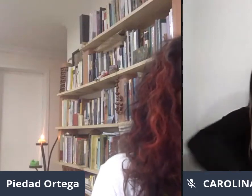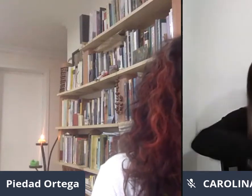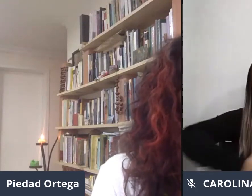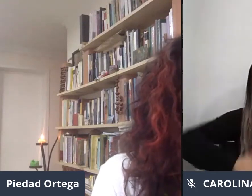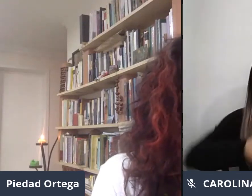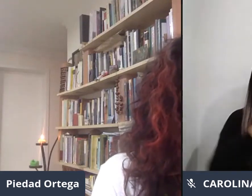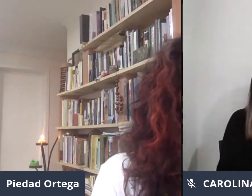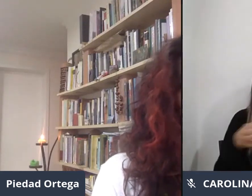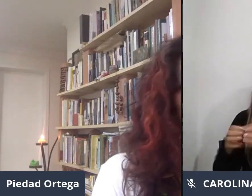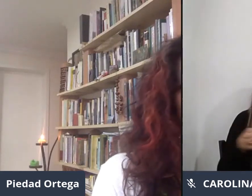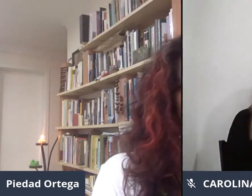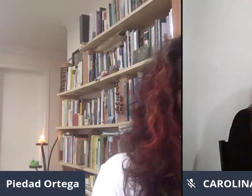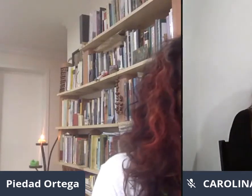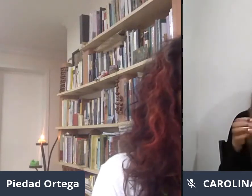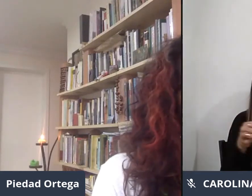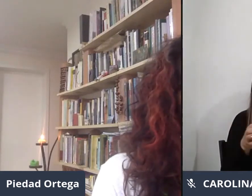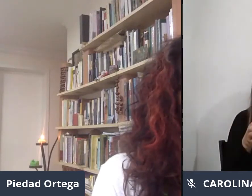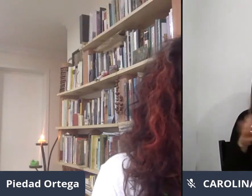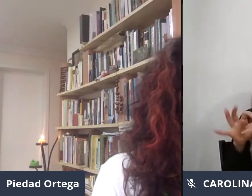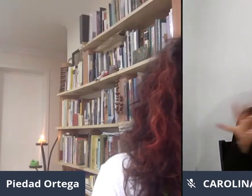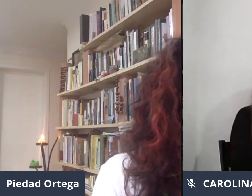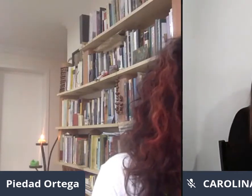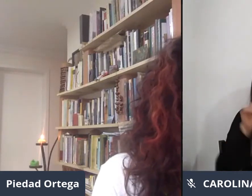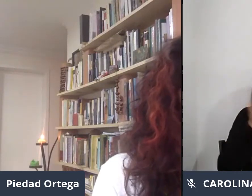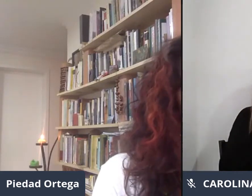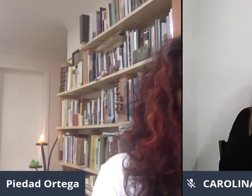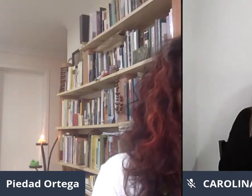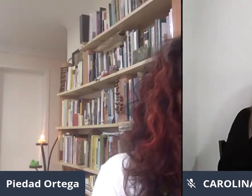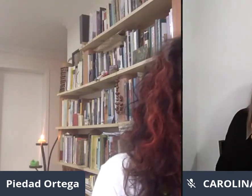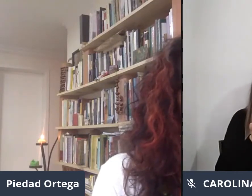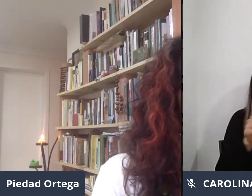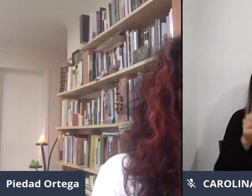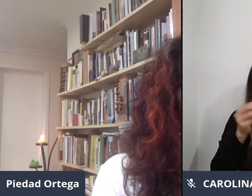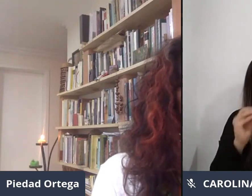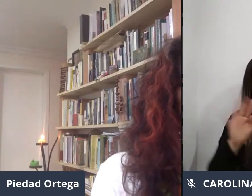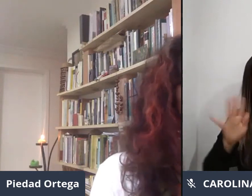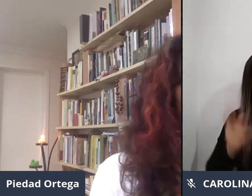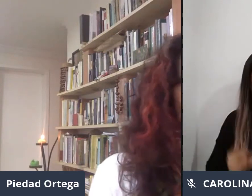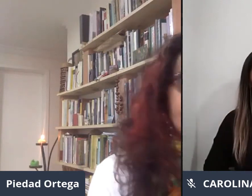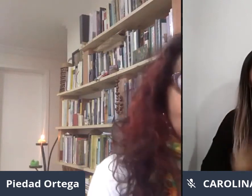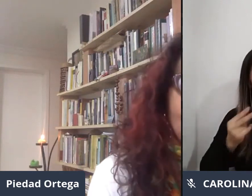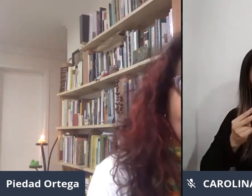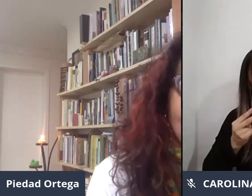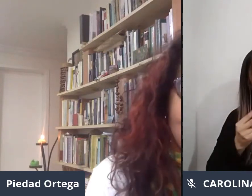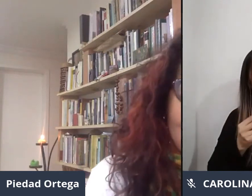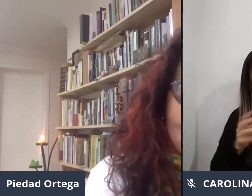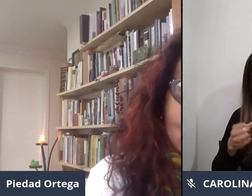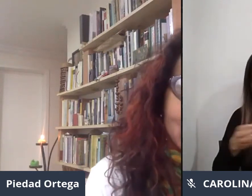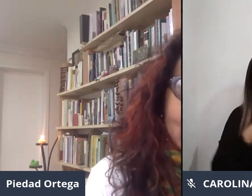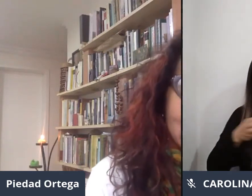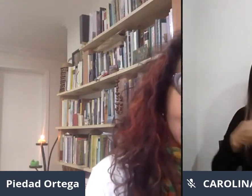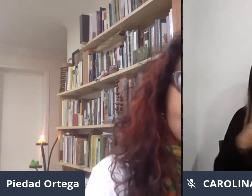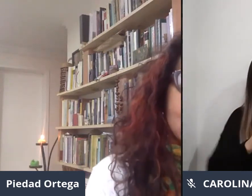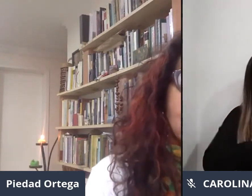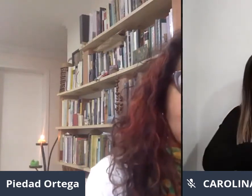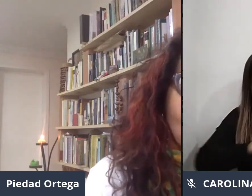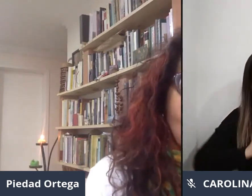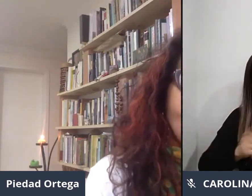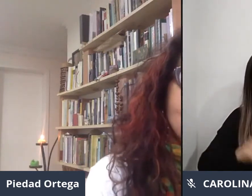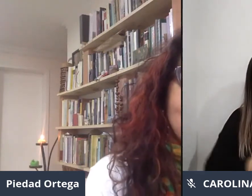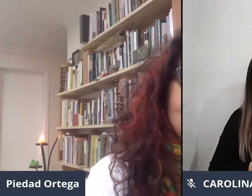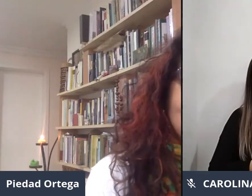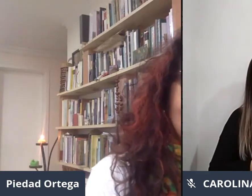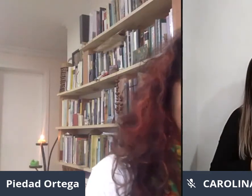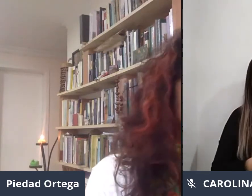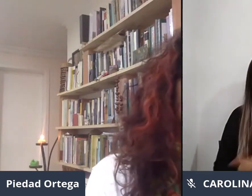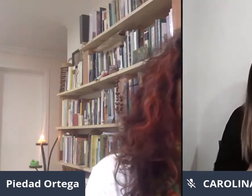del vínculo un modo de vida solitario y comunitario. Pero esta pedagogía crítica también hoy